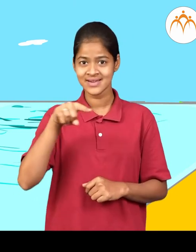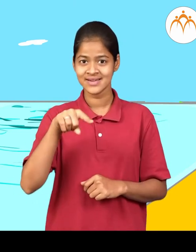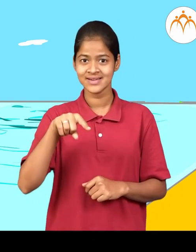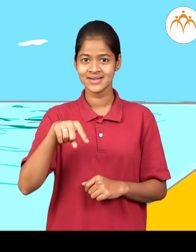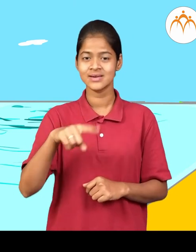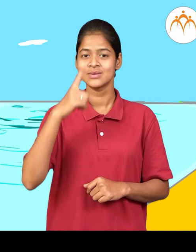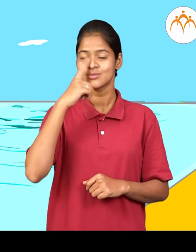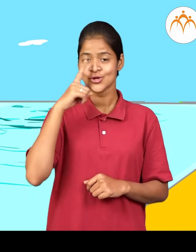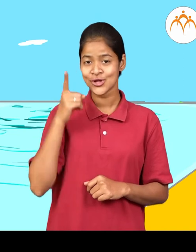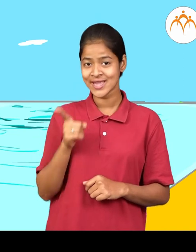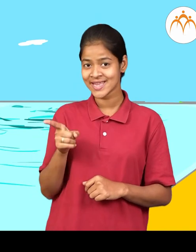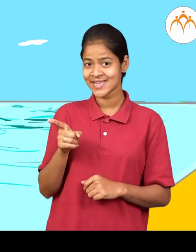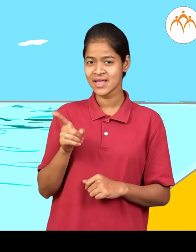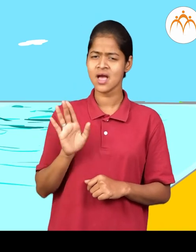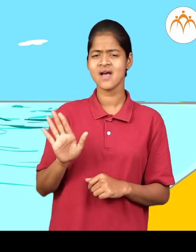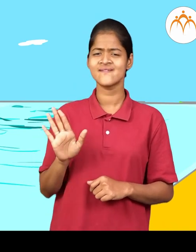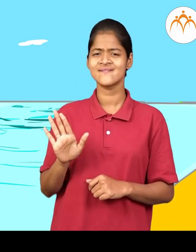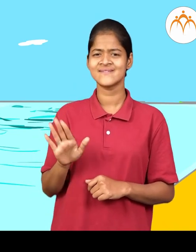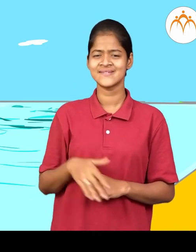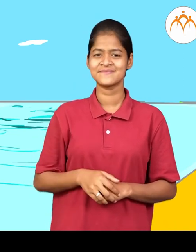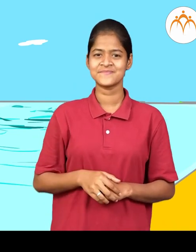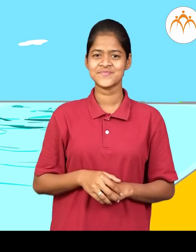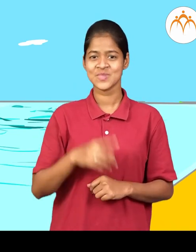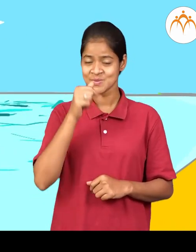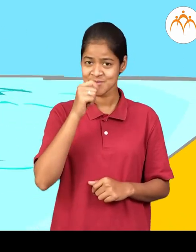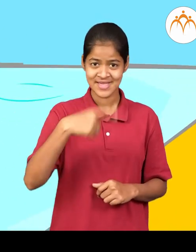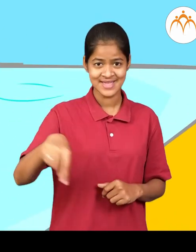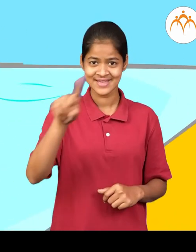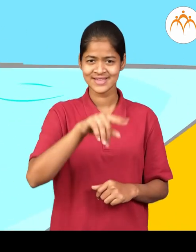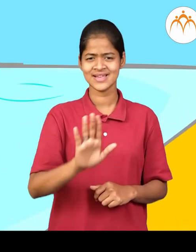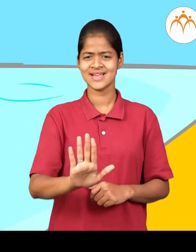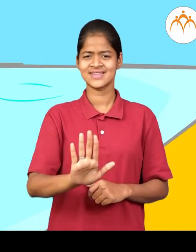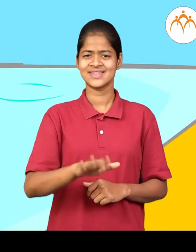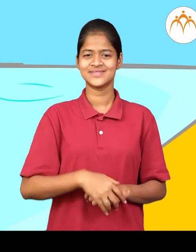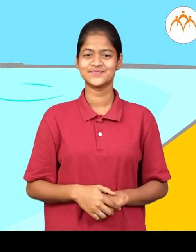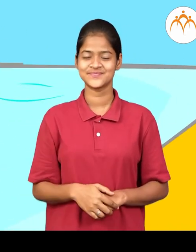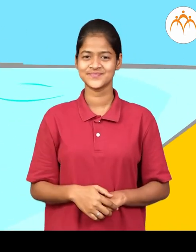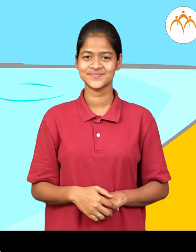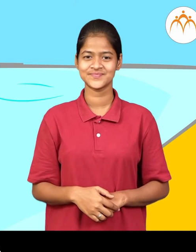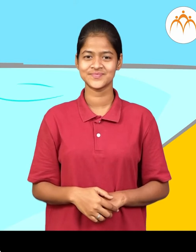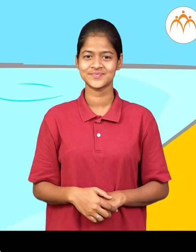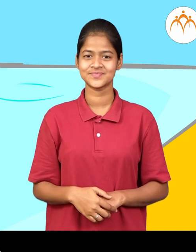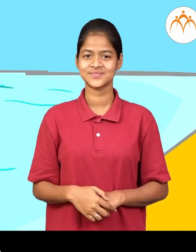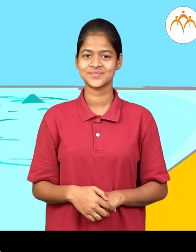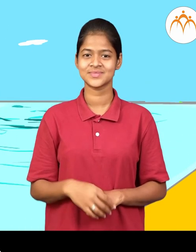मुलगी आहे तलाव आहे में ही मुलगी